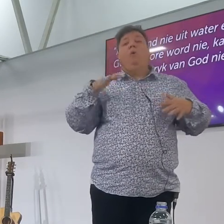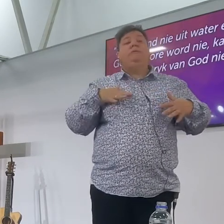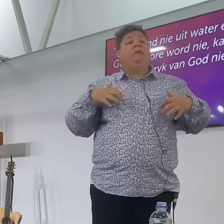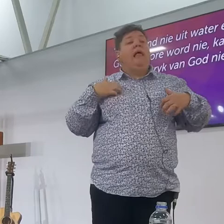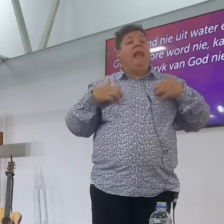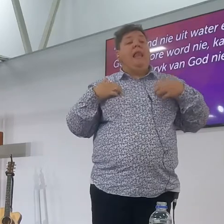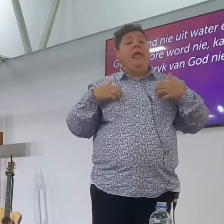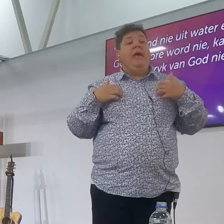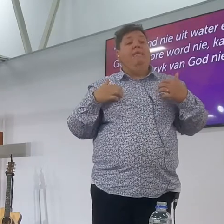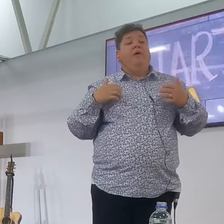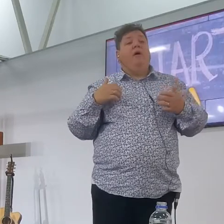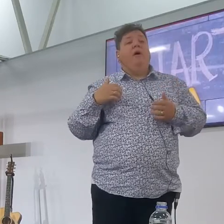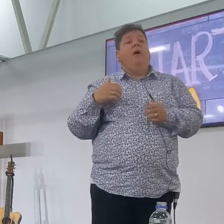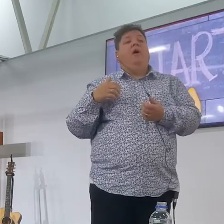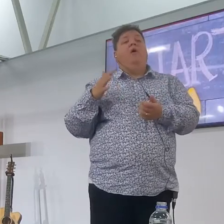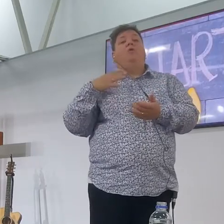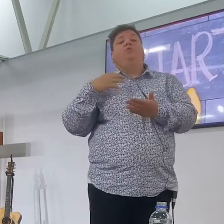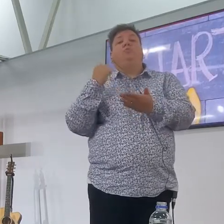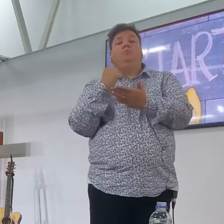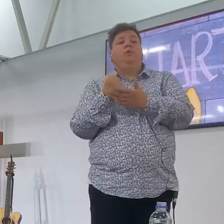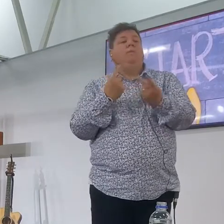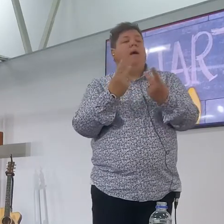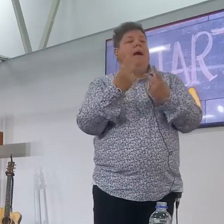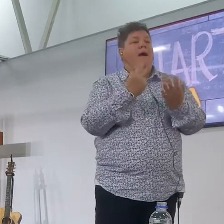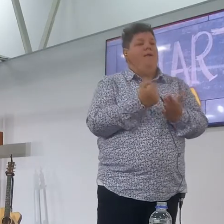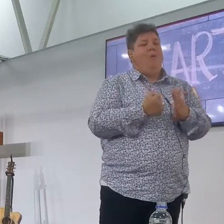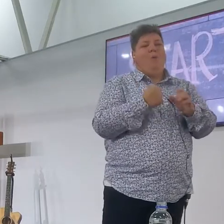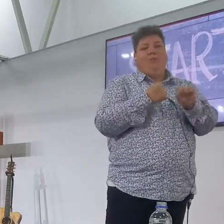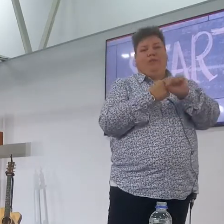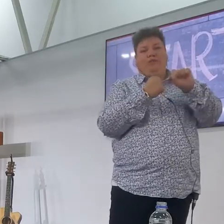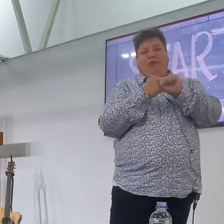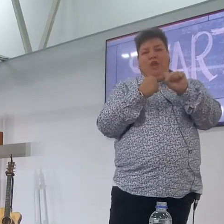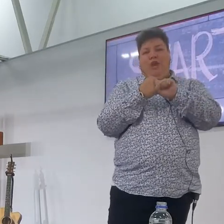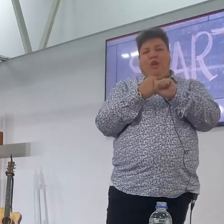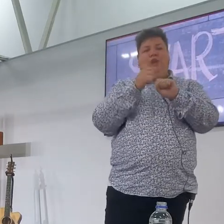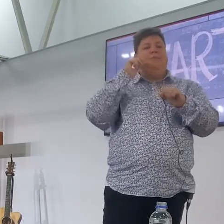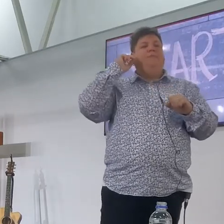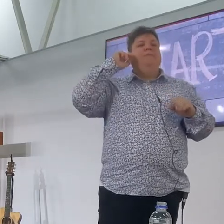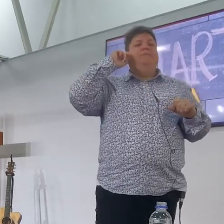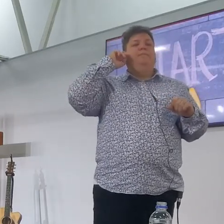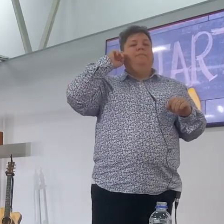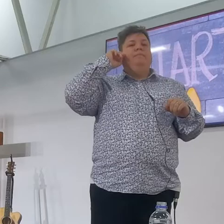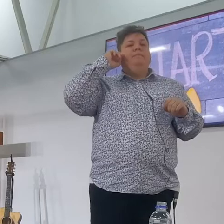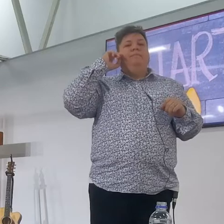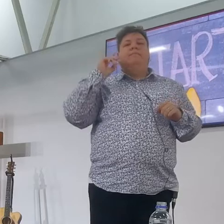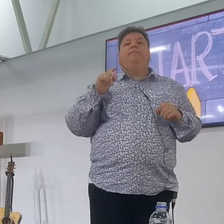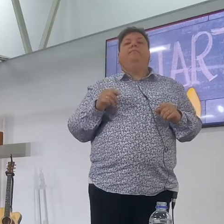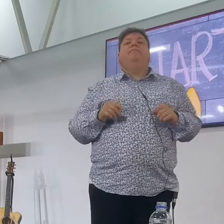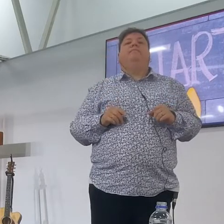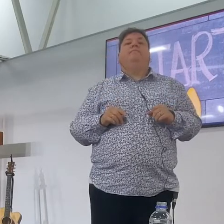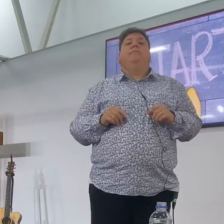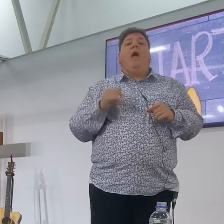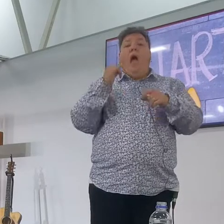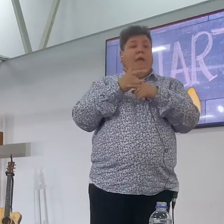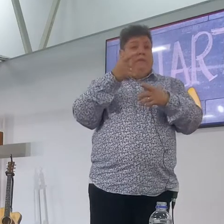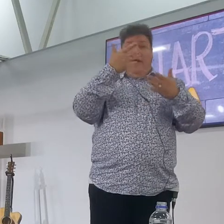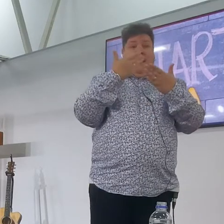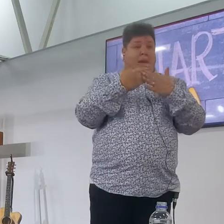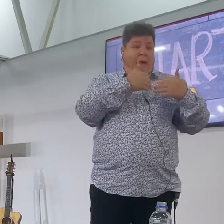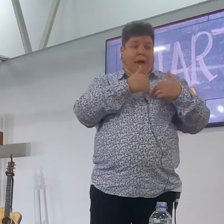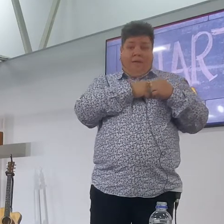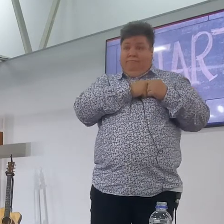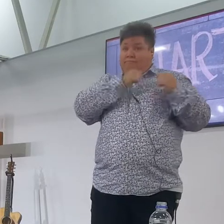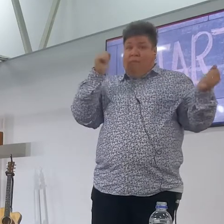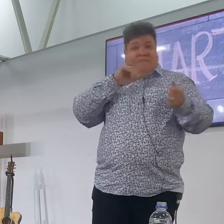en jy nog nie daar begin het nie, as ons nog nie op daai beginplek begin het nie, dan is daar niks verder van die Heilige Gees wat in ons lewe kan werk